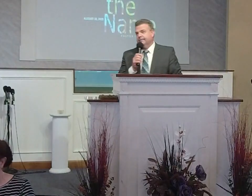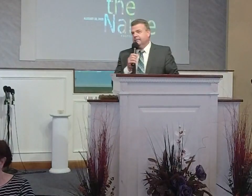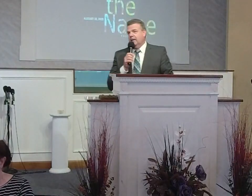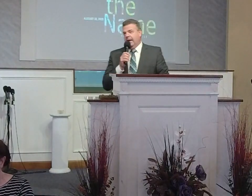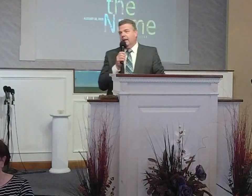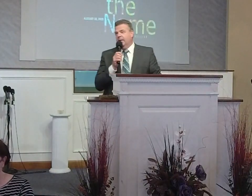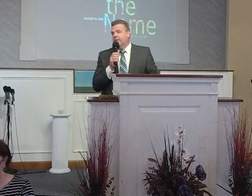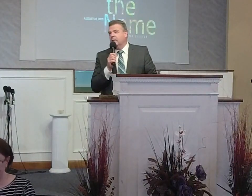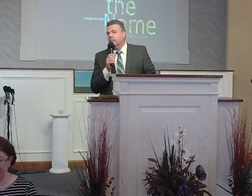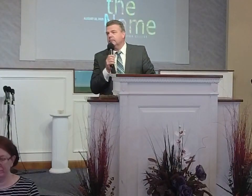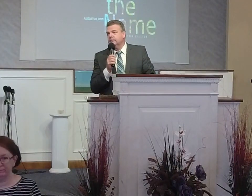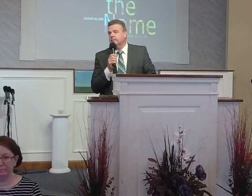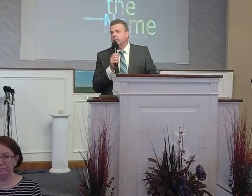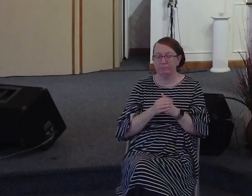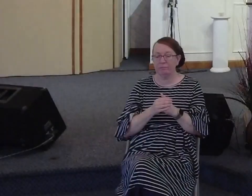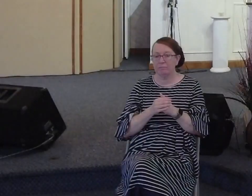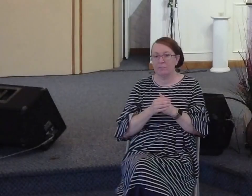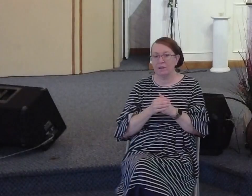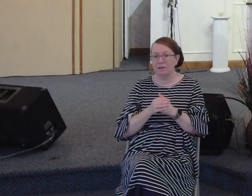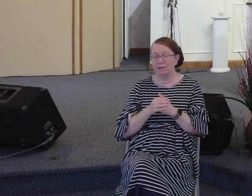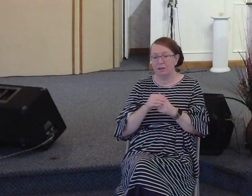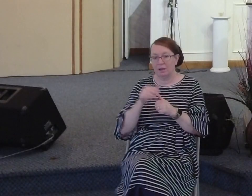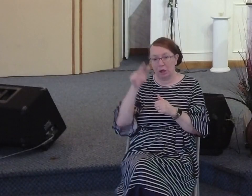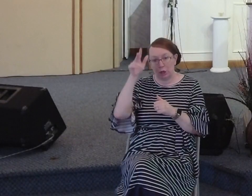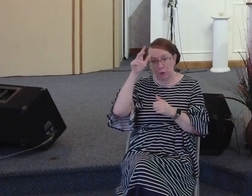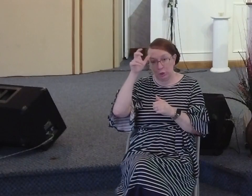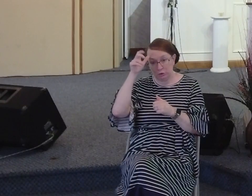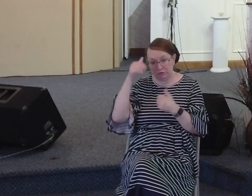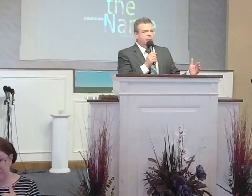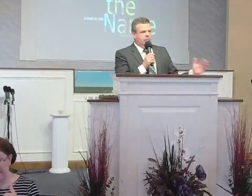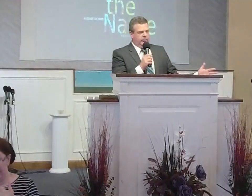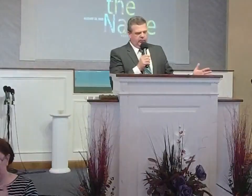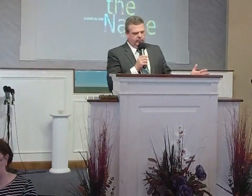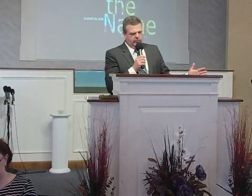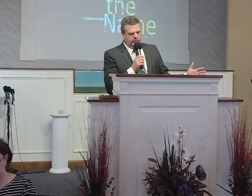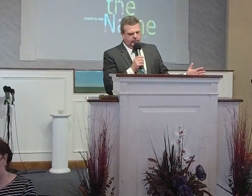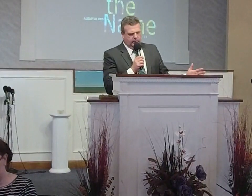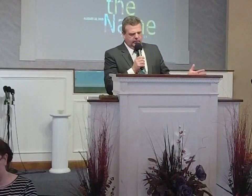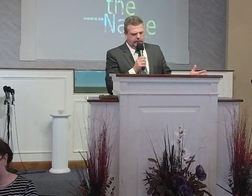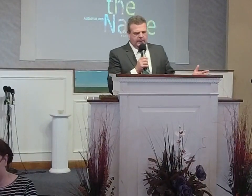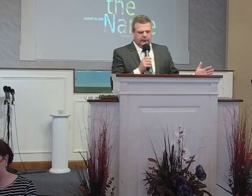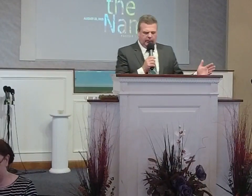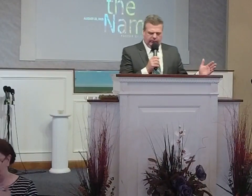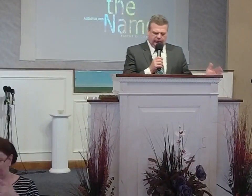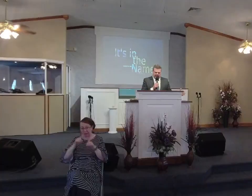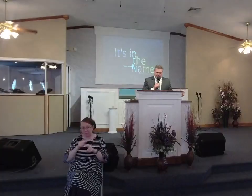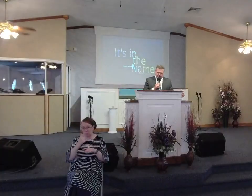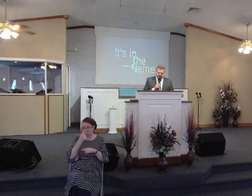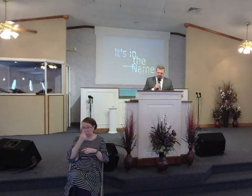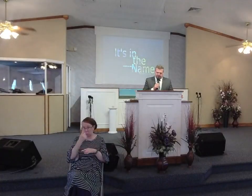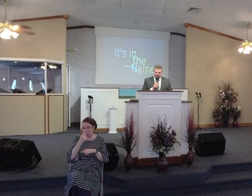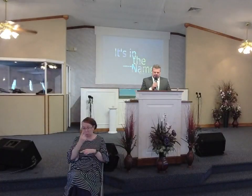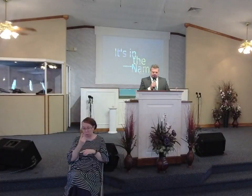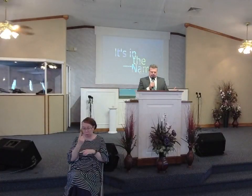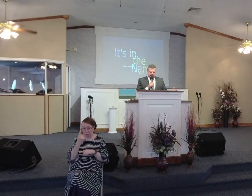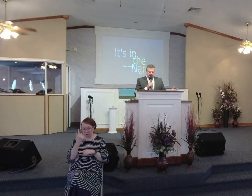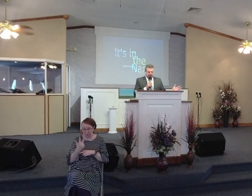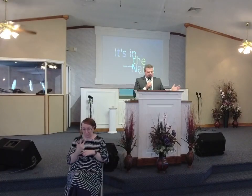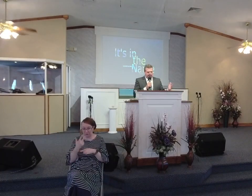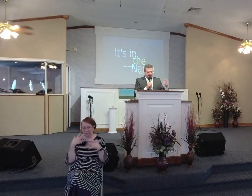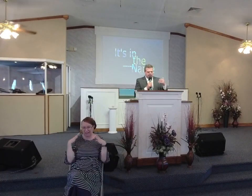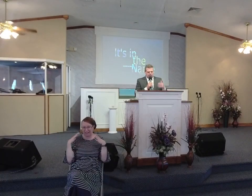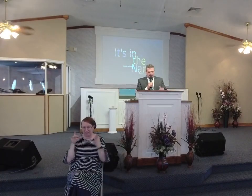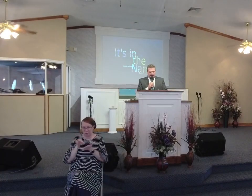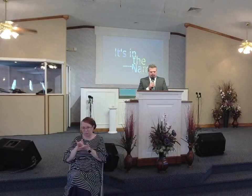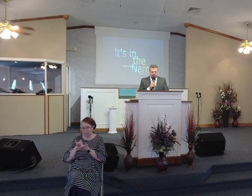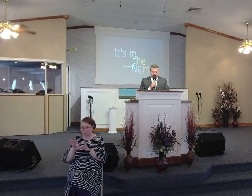Él trató de hacer eso a un tercio de los ángeles para sacarlo del cielo. Porque él estaba siguiendo su entendimiento,